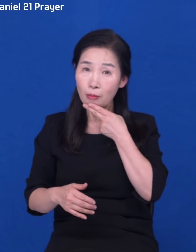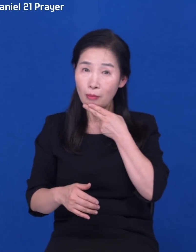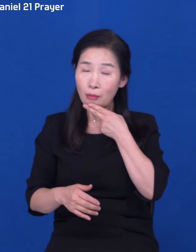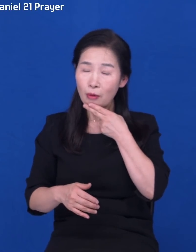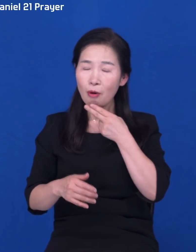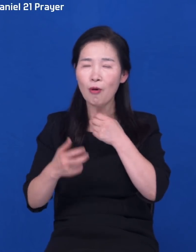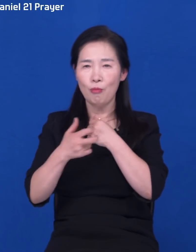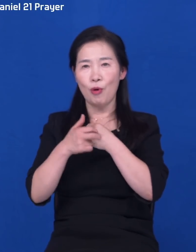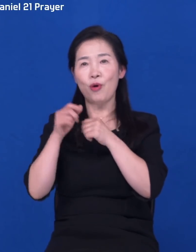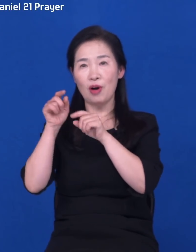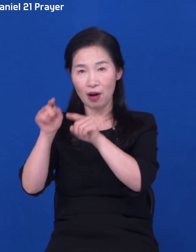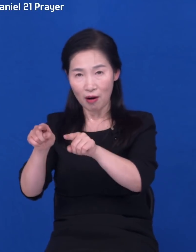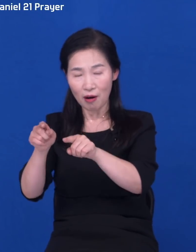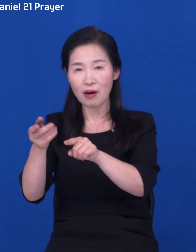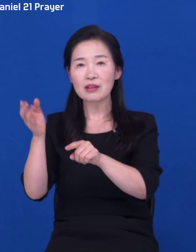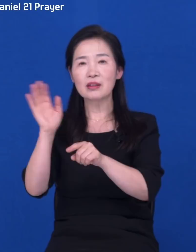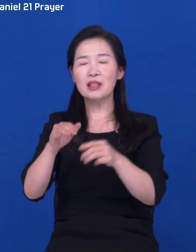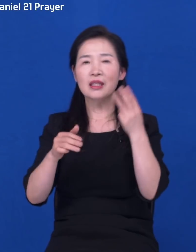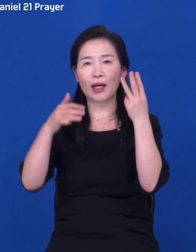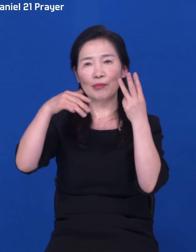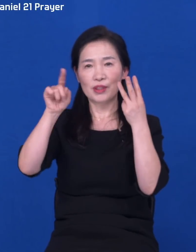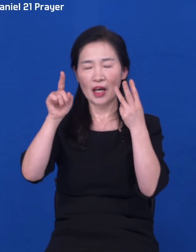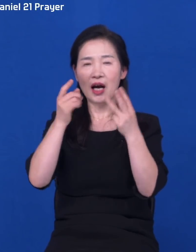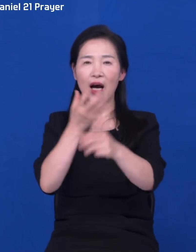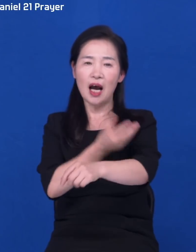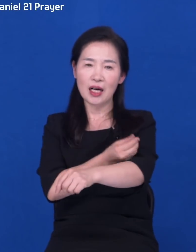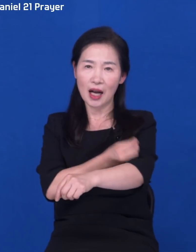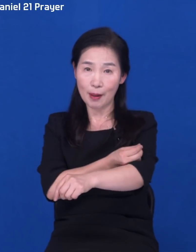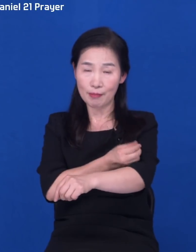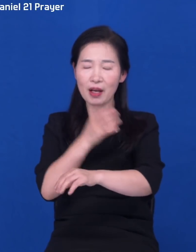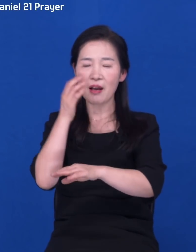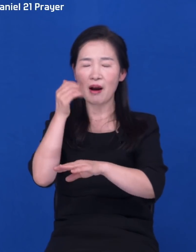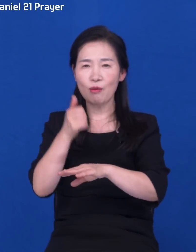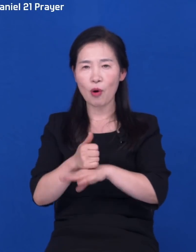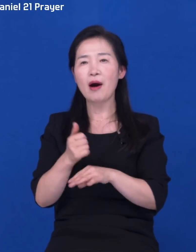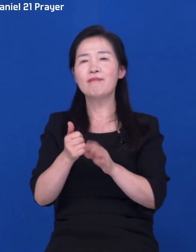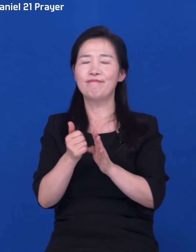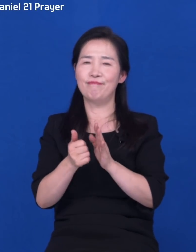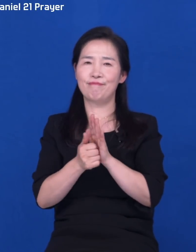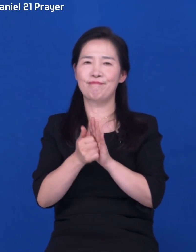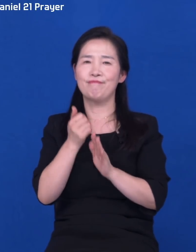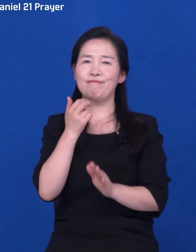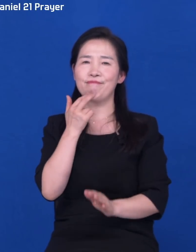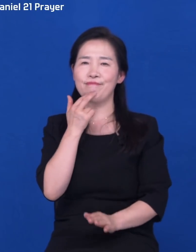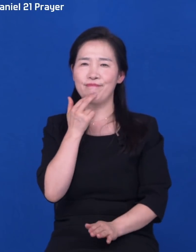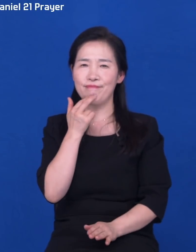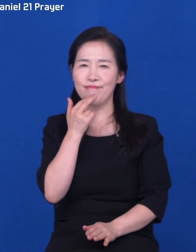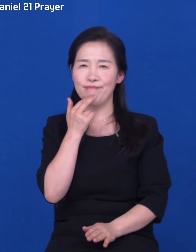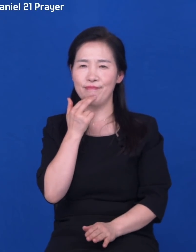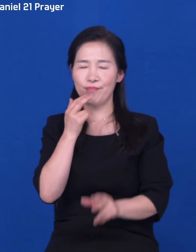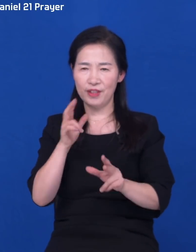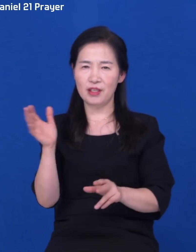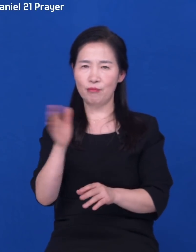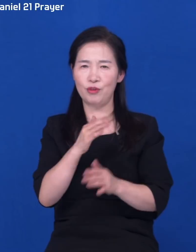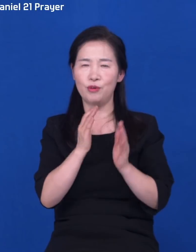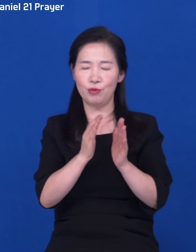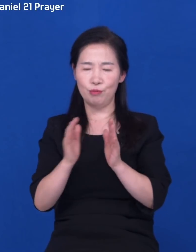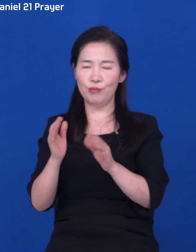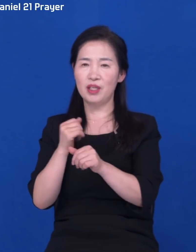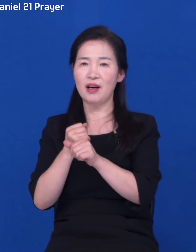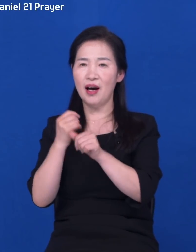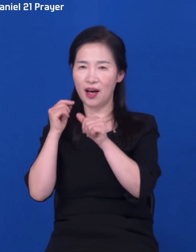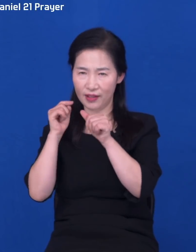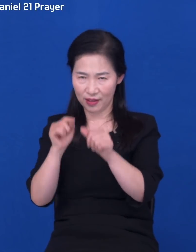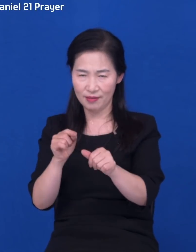갔더니 3차암까지 결과는 희망이 없습니다였어요. 이제 준비해야 된다. 이게 마지막으로 준비한다고